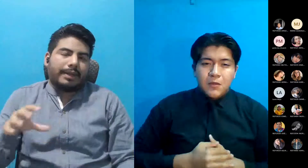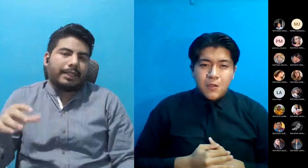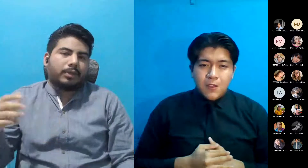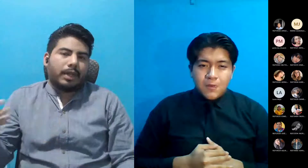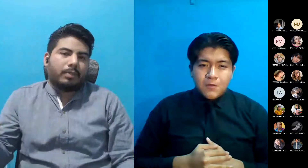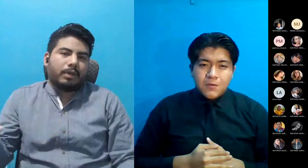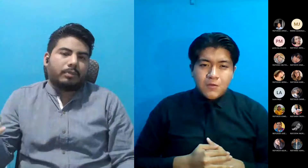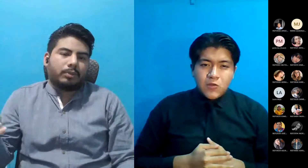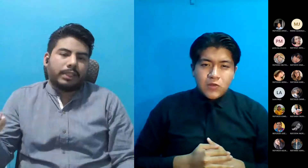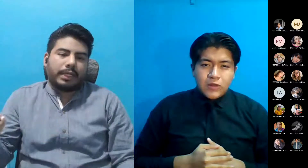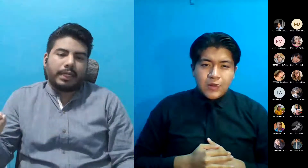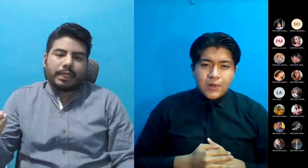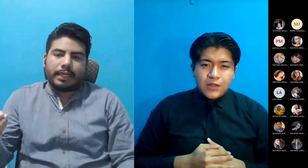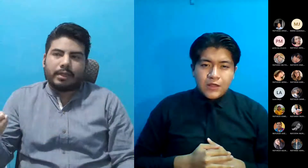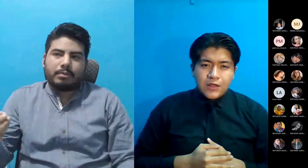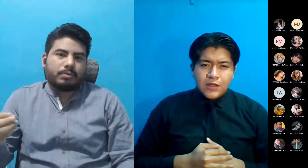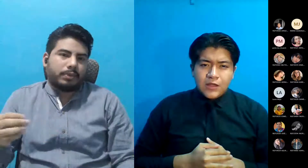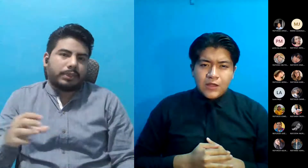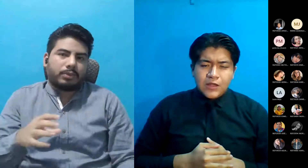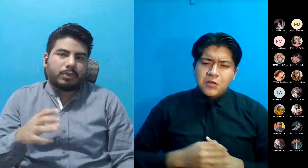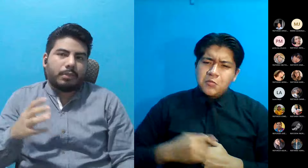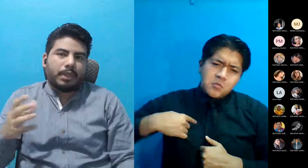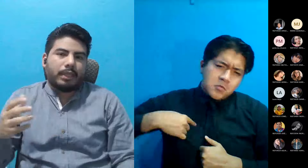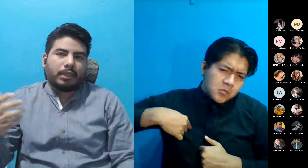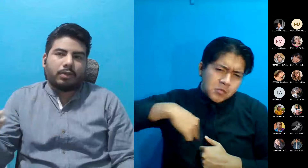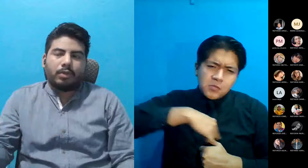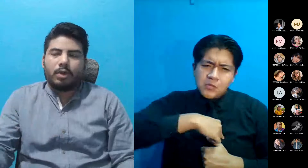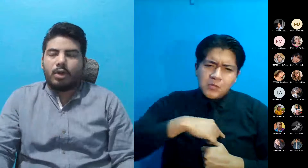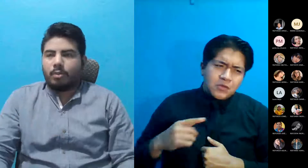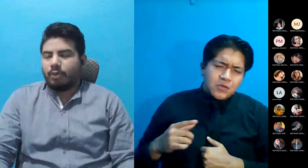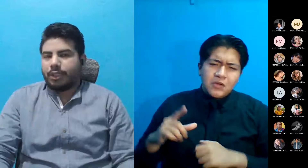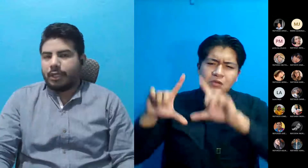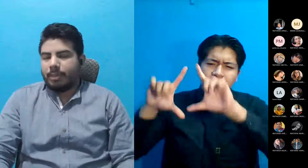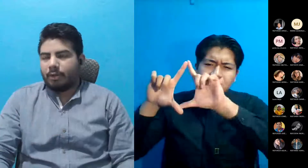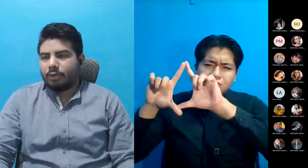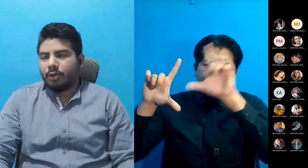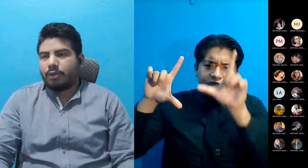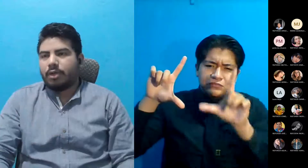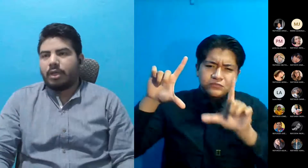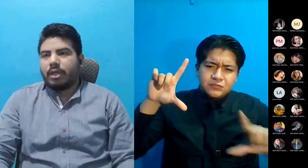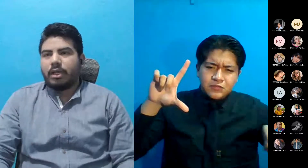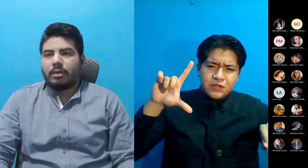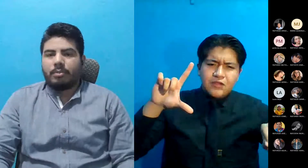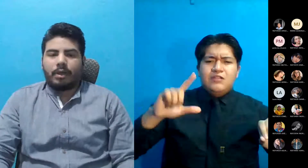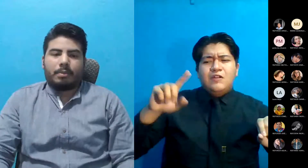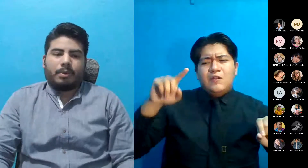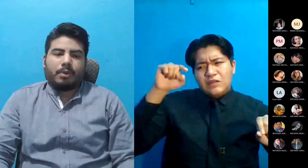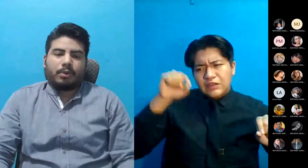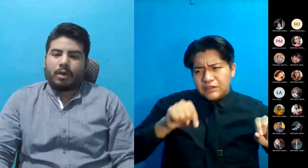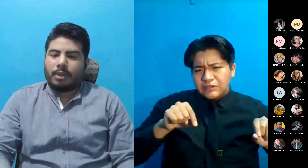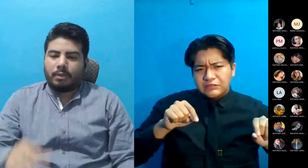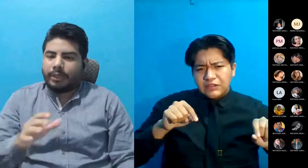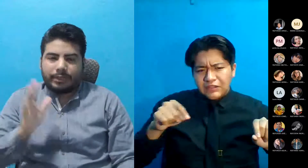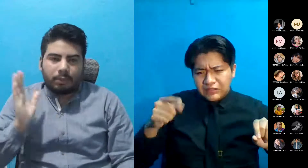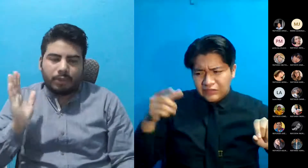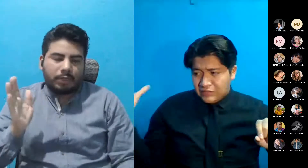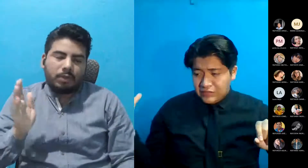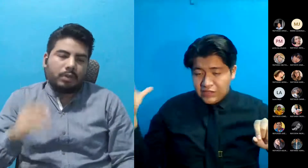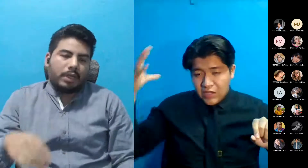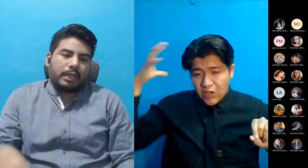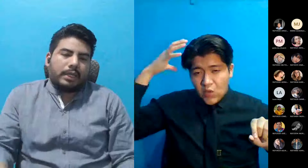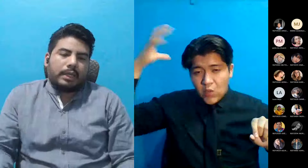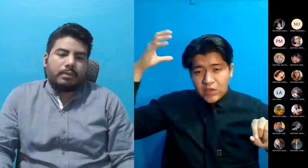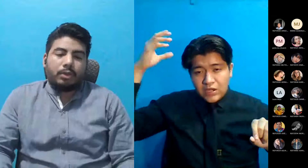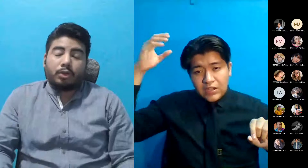a nivel nacional podemos decir que pues esto también ha tenido mucha repercusión. Eh, solamente para citar